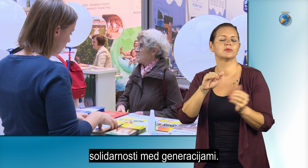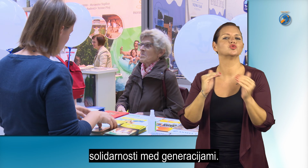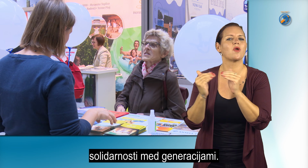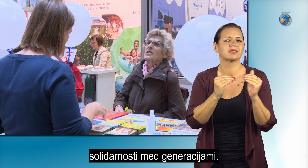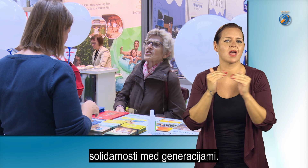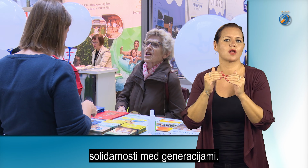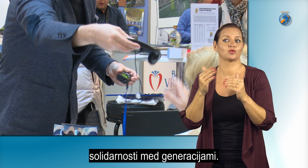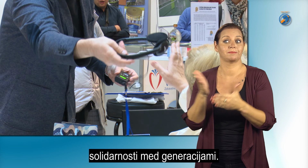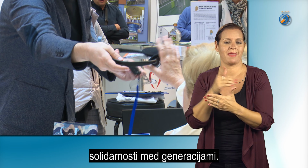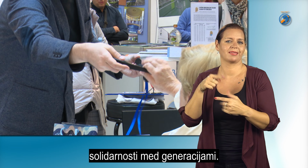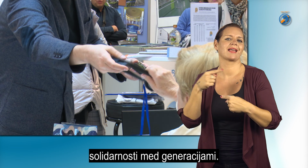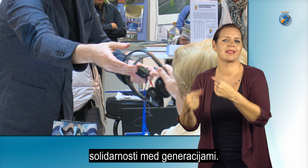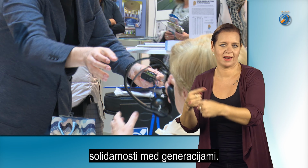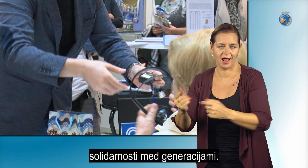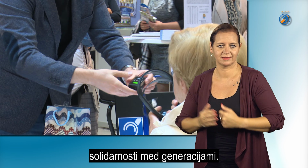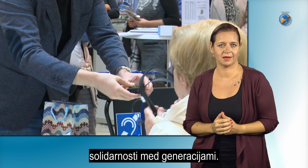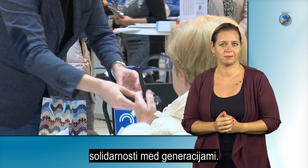generacijami.